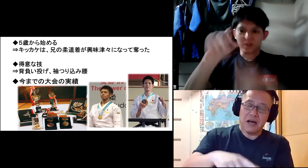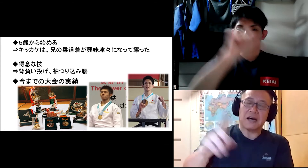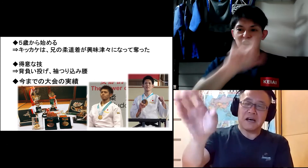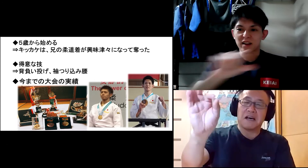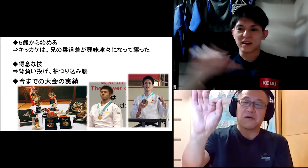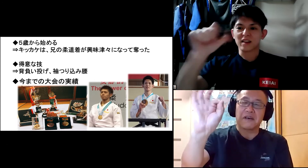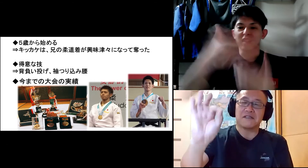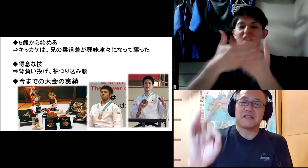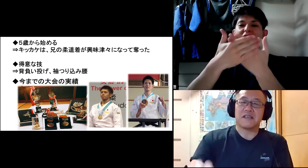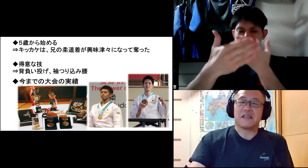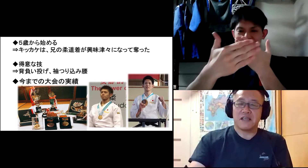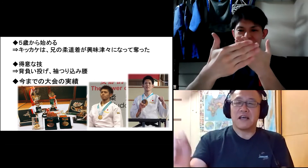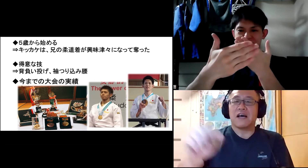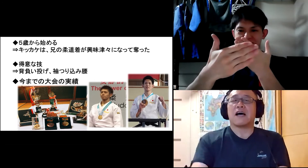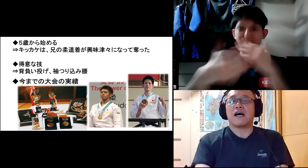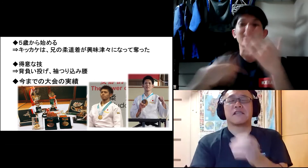はいはいはい。